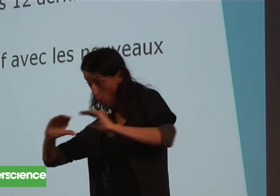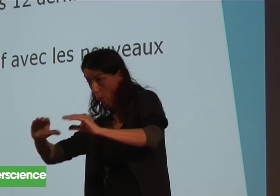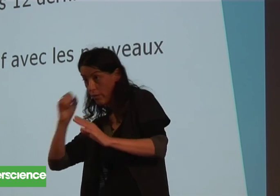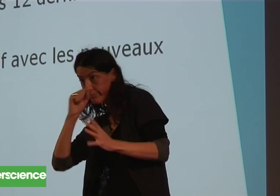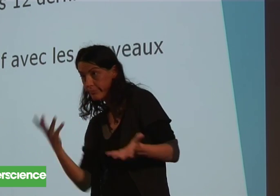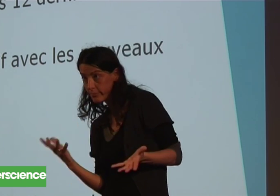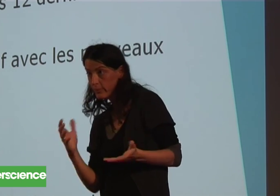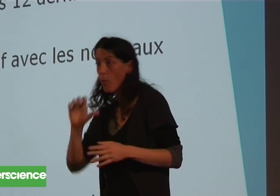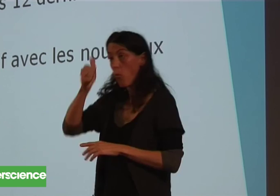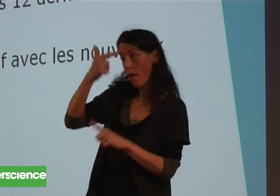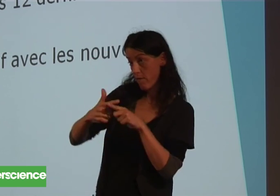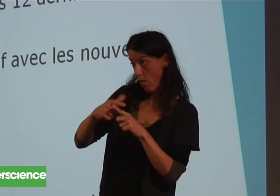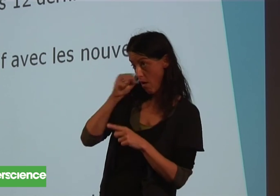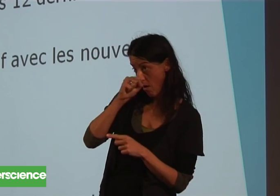la vie et au cours des 12 derniers mois.